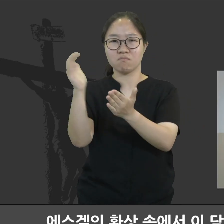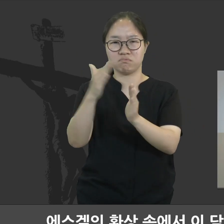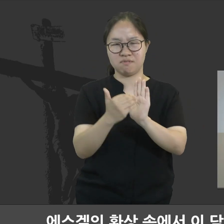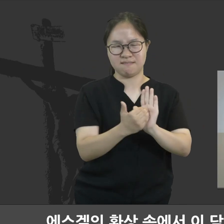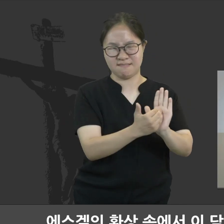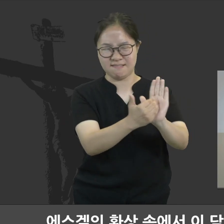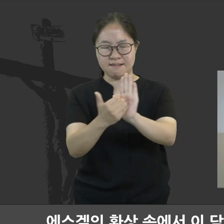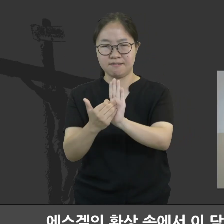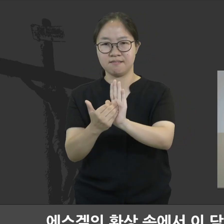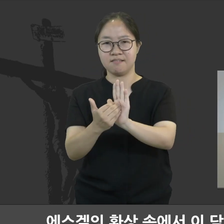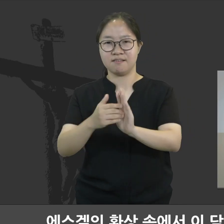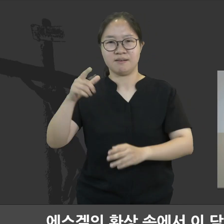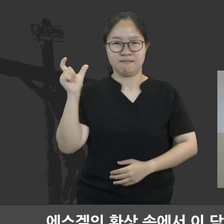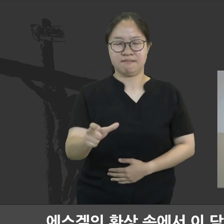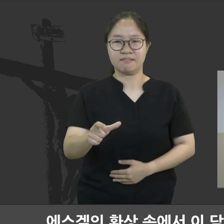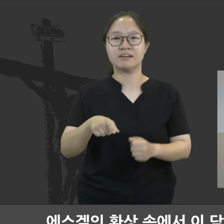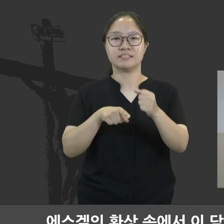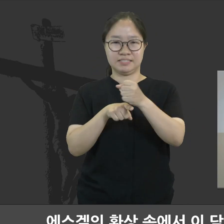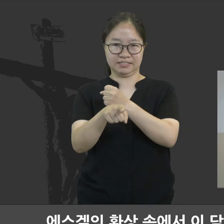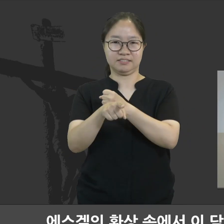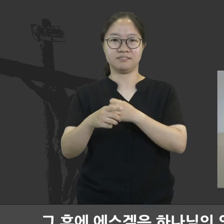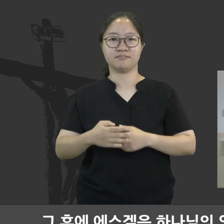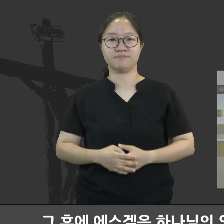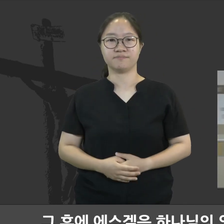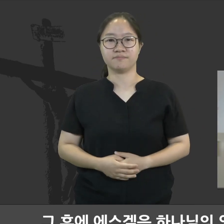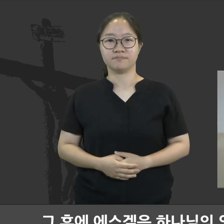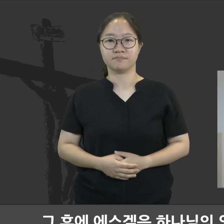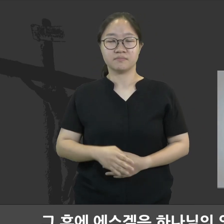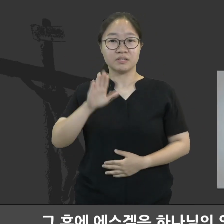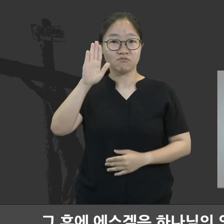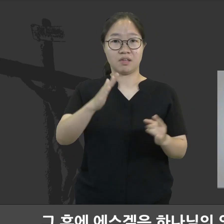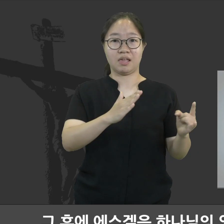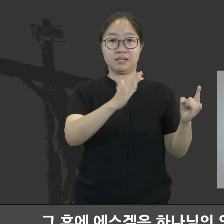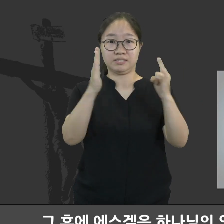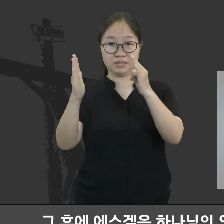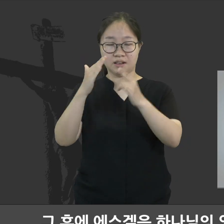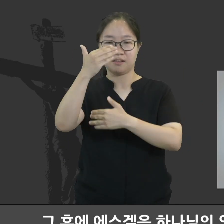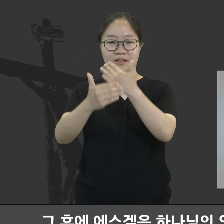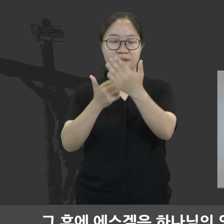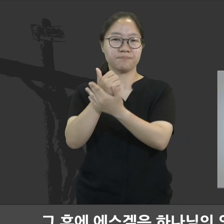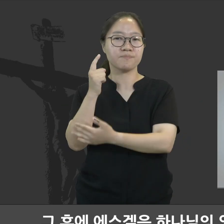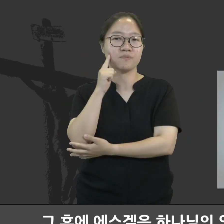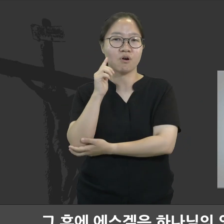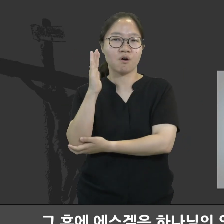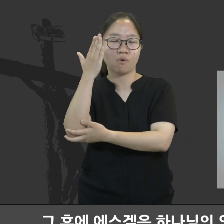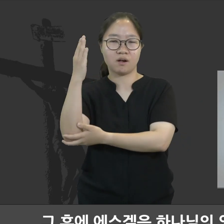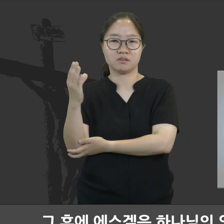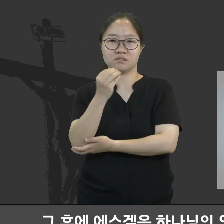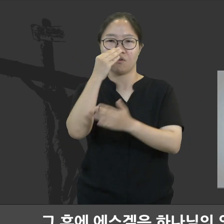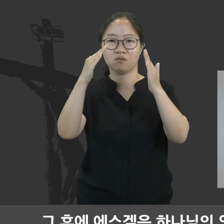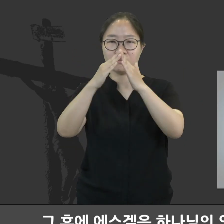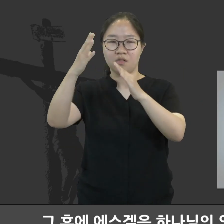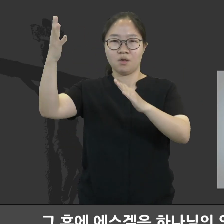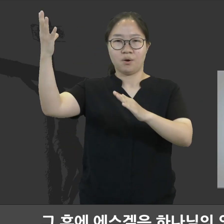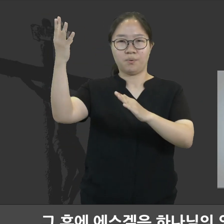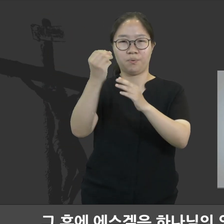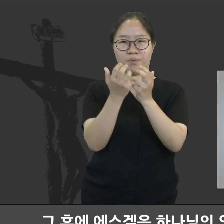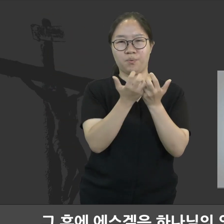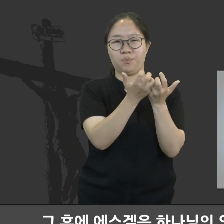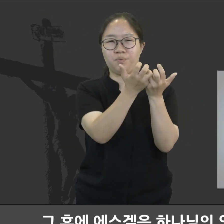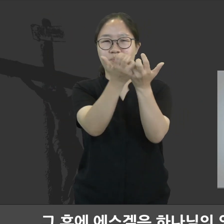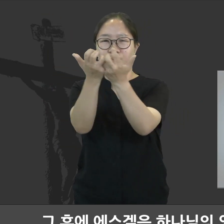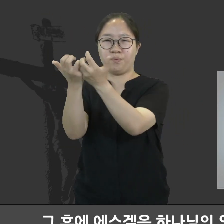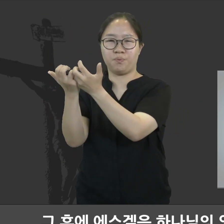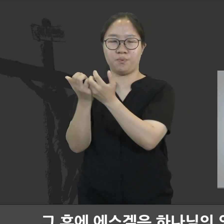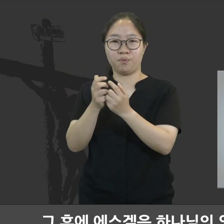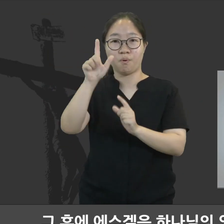완전히 차단되었다는 것을 의미합니다. 그 후에 에스겔은 하나님의 영광이 성전으로 들어와 성전을 가득